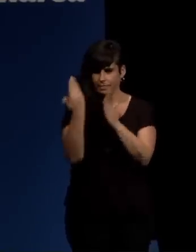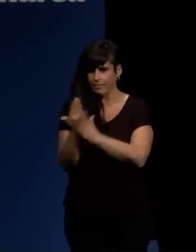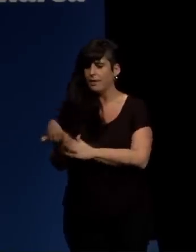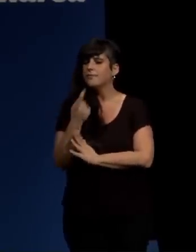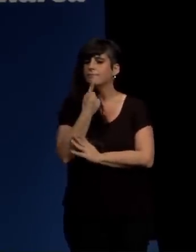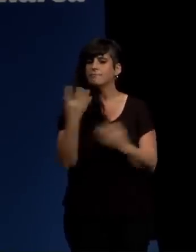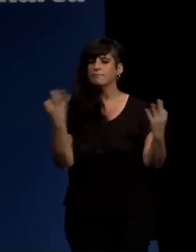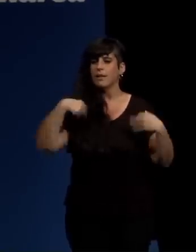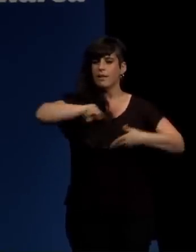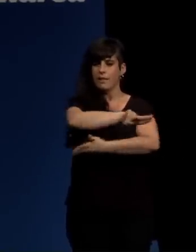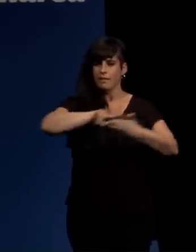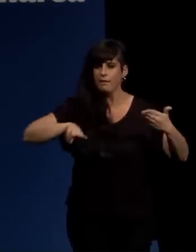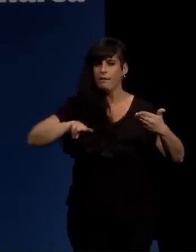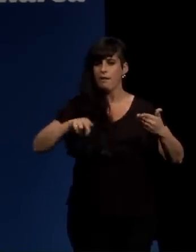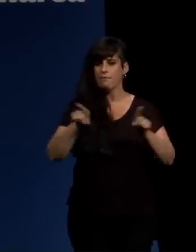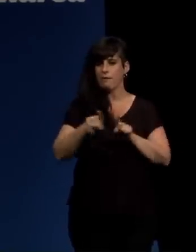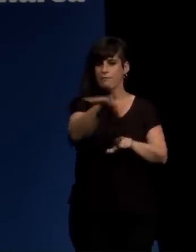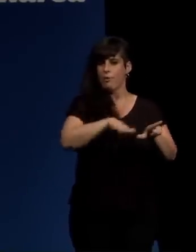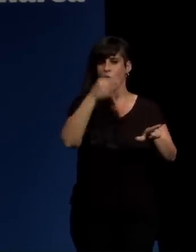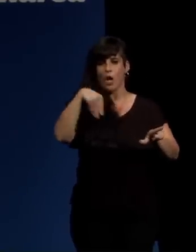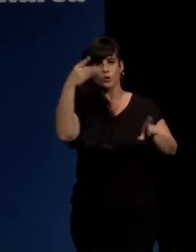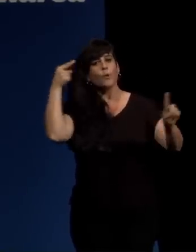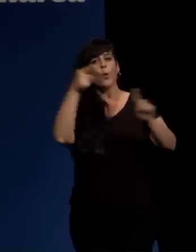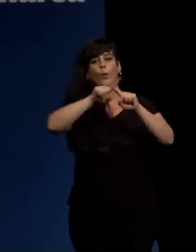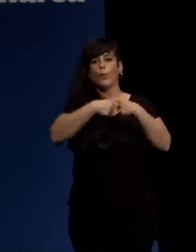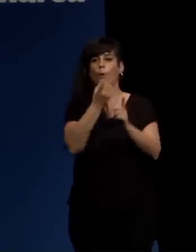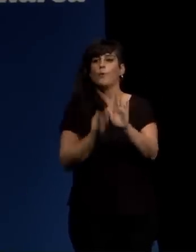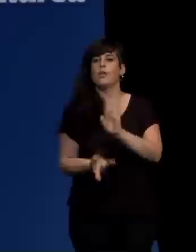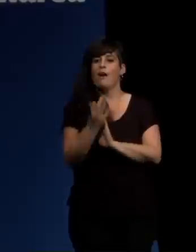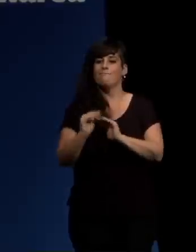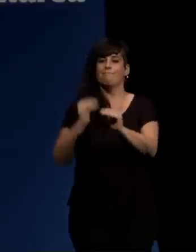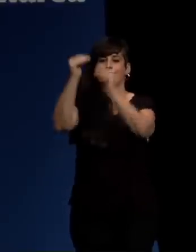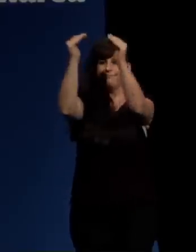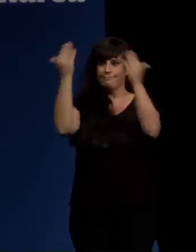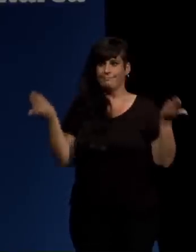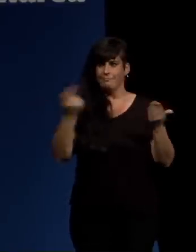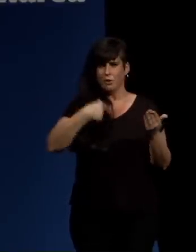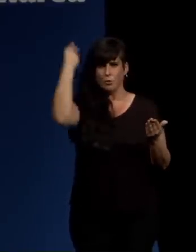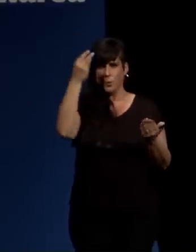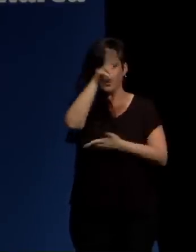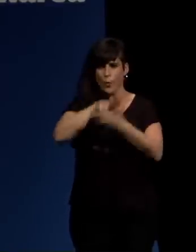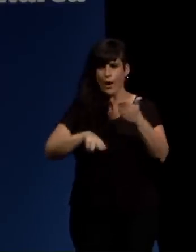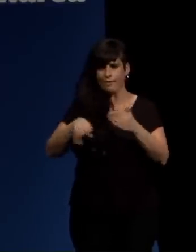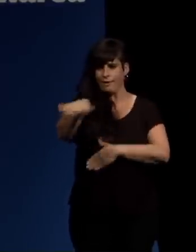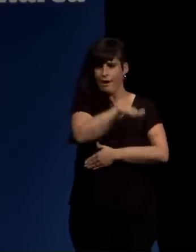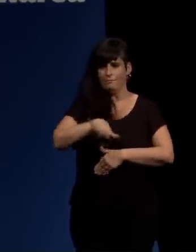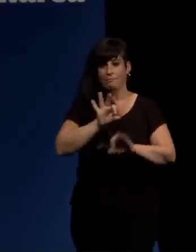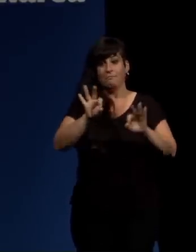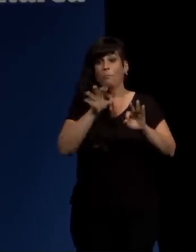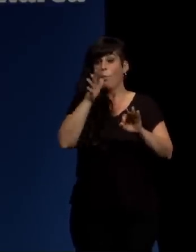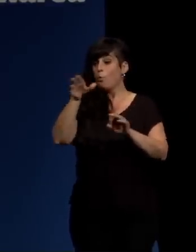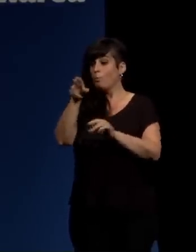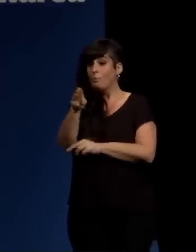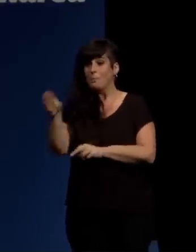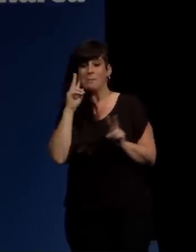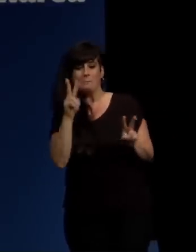é que Galicia é o mellor lugar para formar unha familia. Eu creo que máis ben deberán decir que Galicia, para o Partido Popular, é o